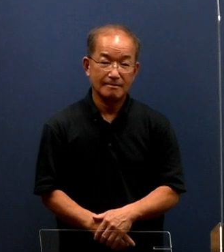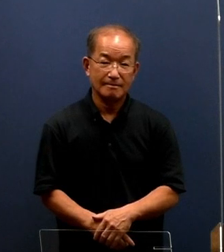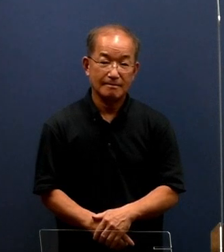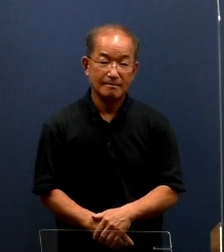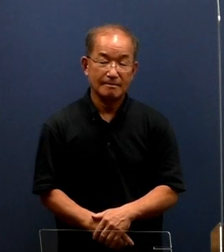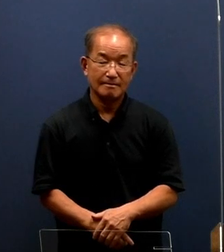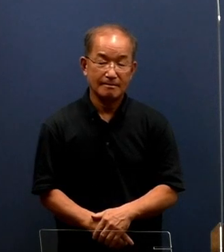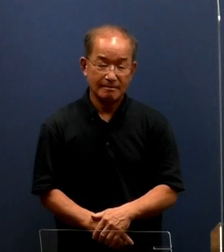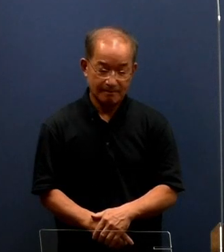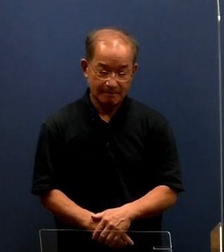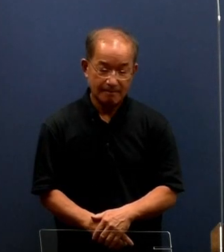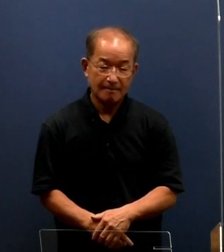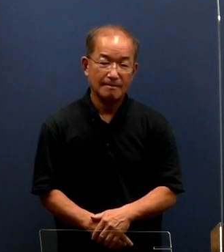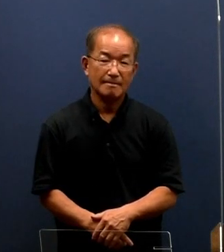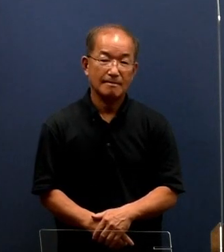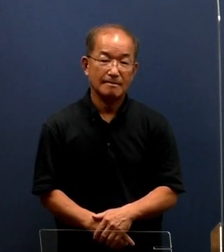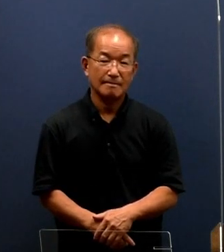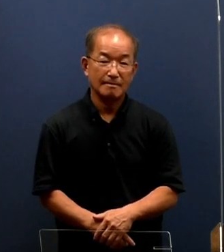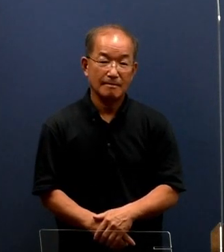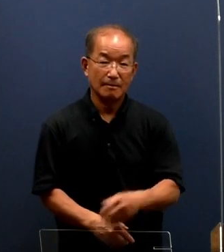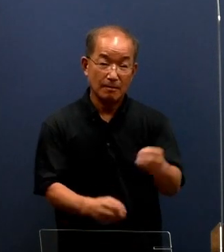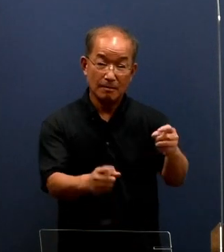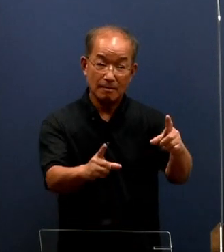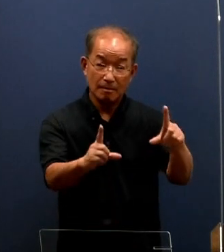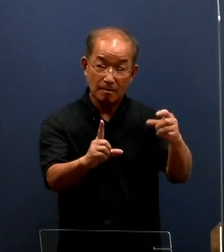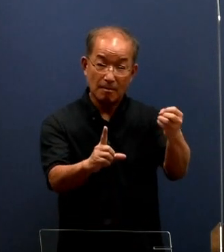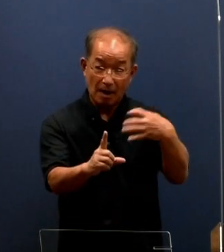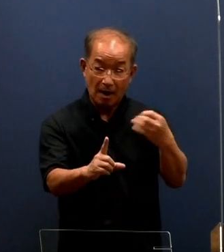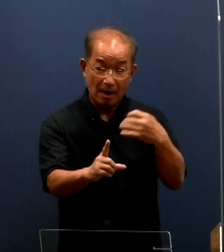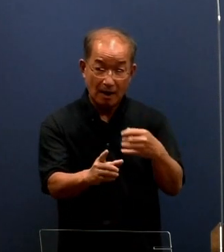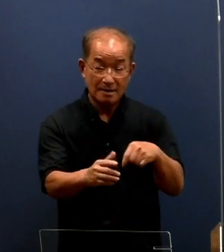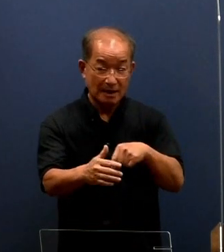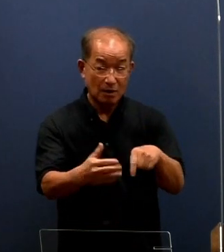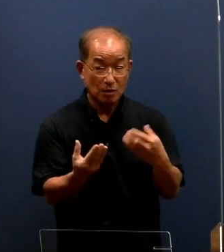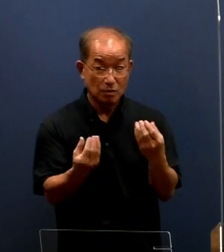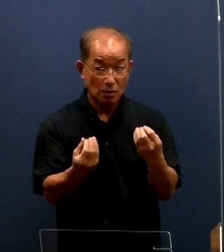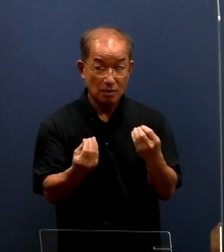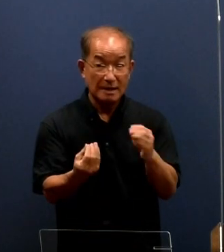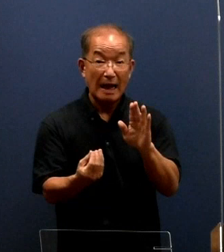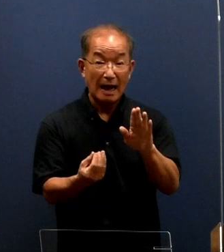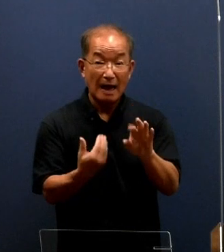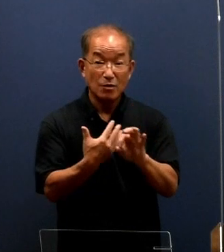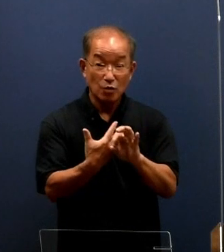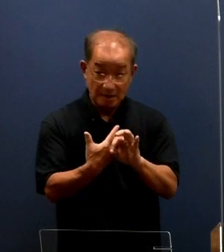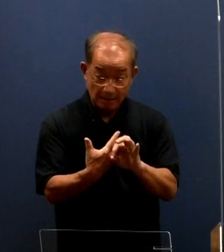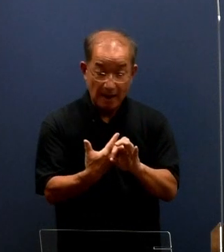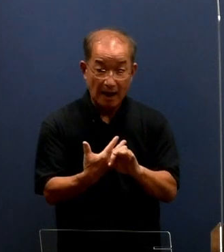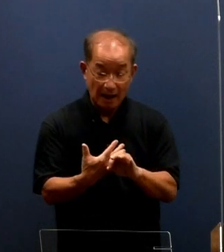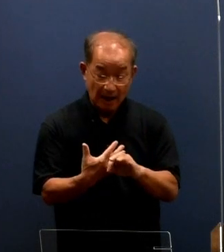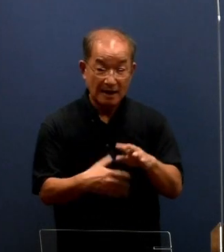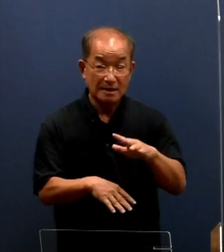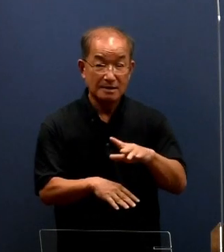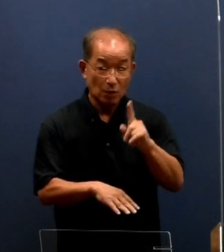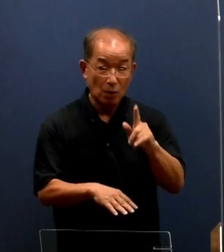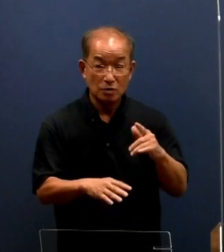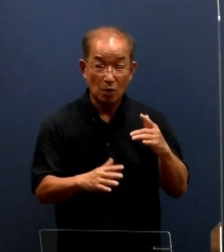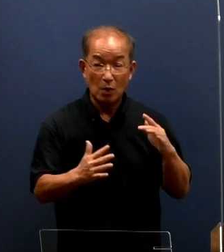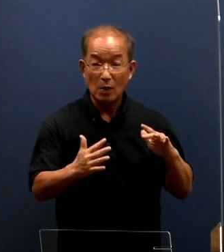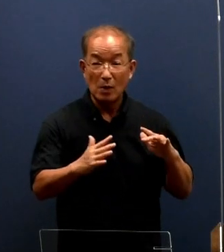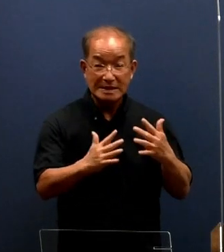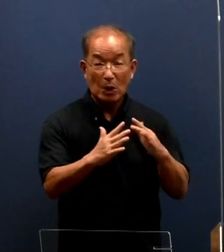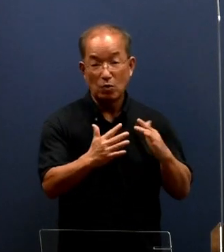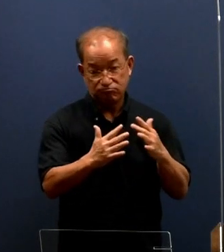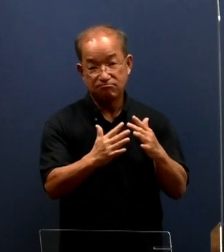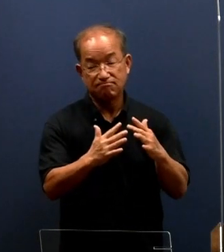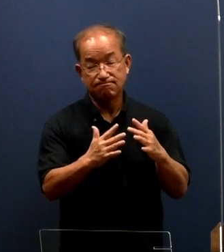大きな方向としては報道の内容の通りであるとすれば、当初その議論、この議論が始まった段